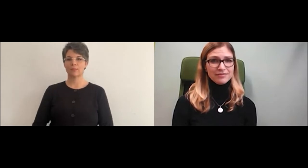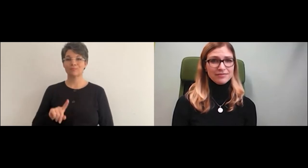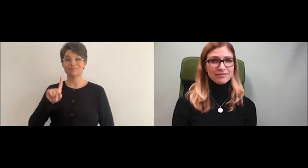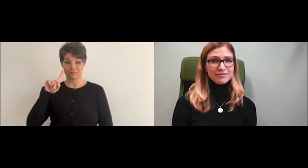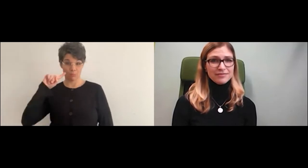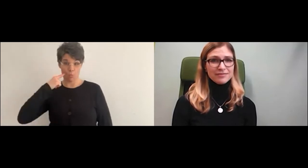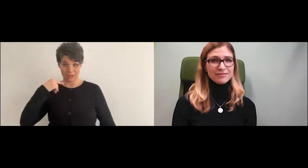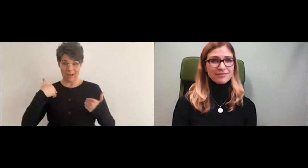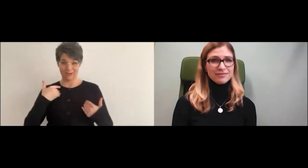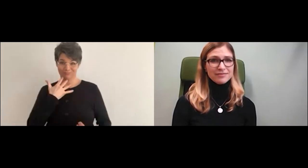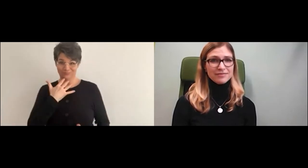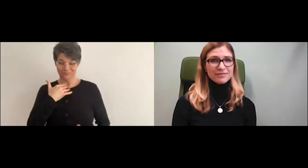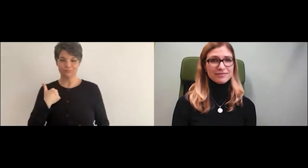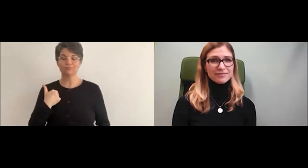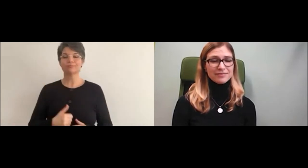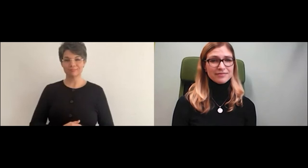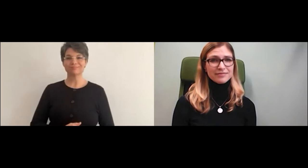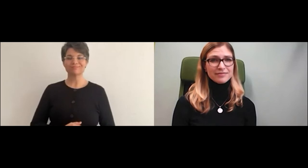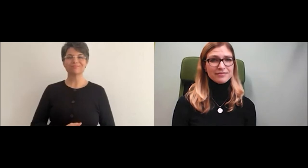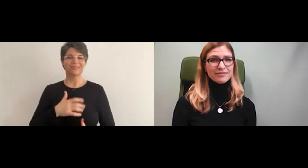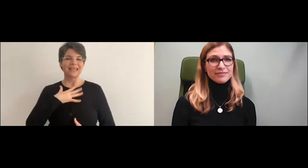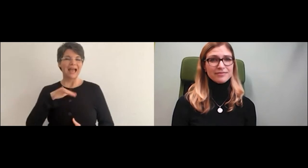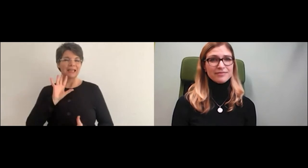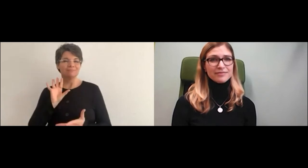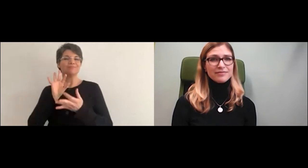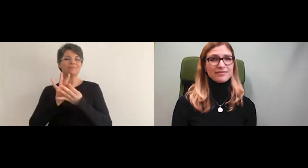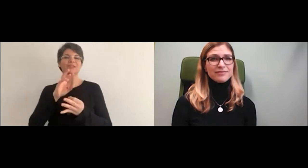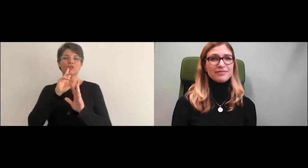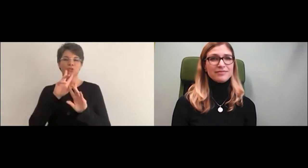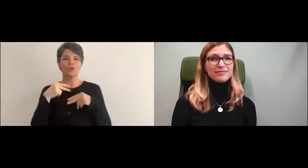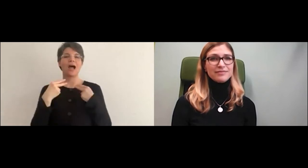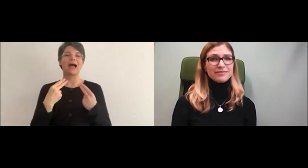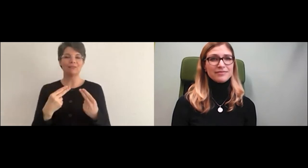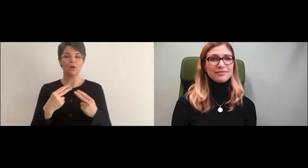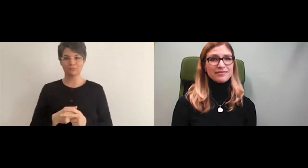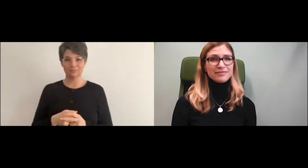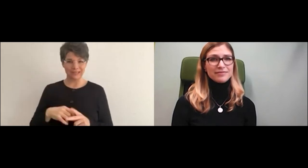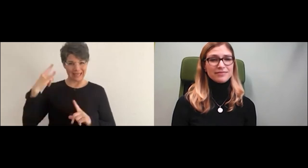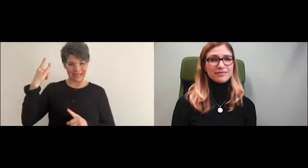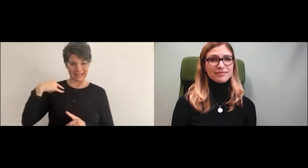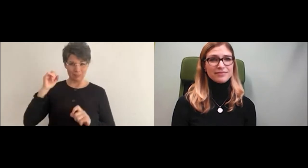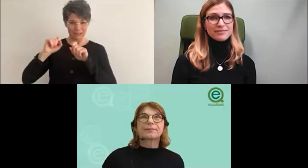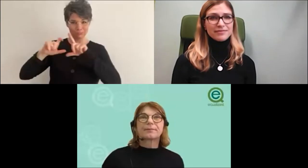Monika, ich würde gerne antworten auch noch oder ergänzen. Ingrid, kannst du mich großschalten?